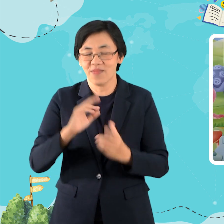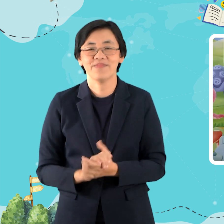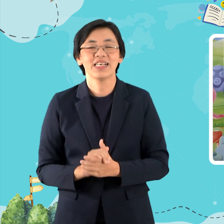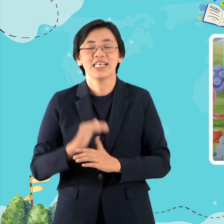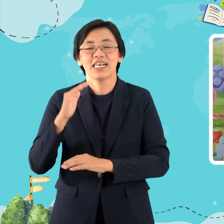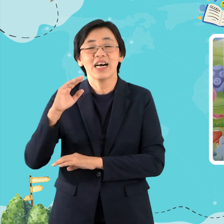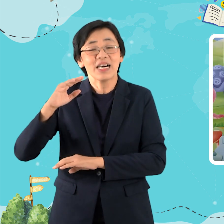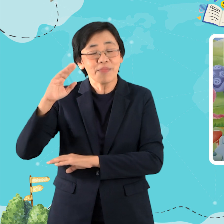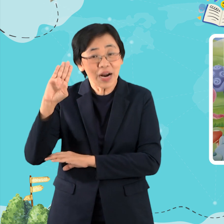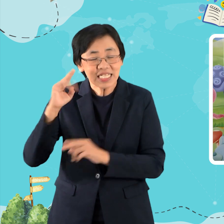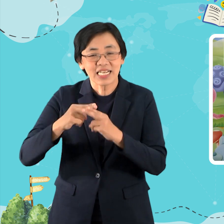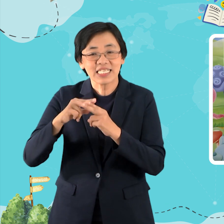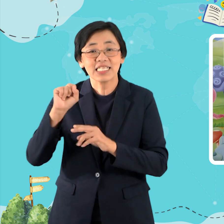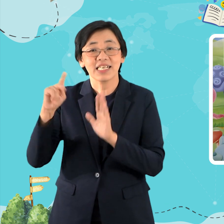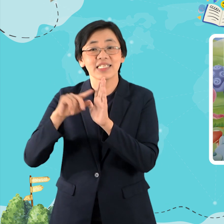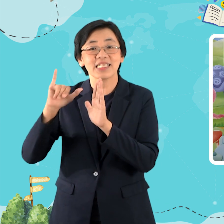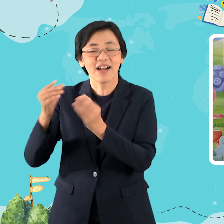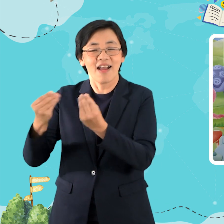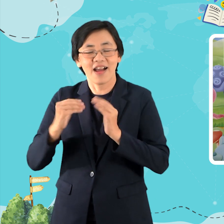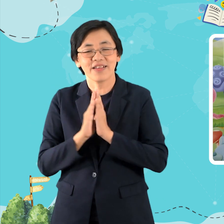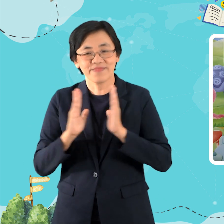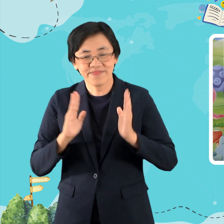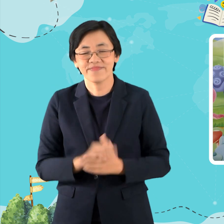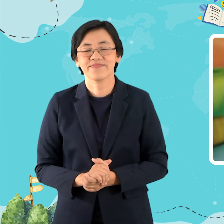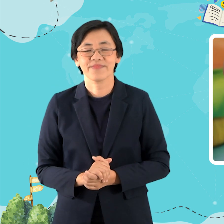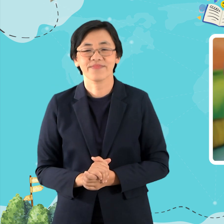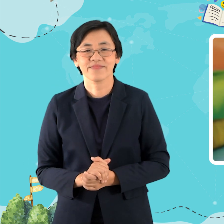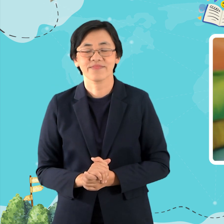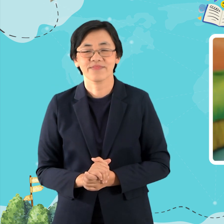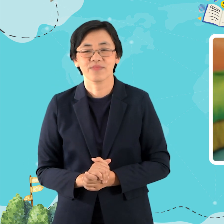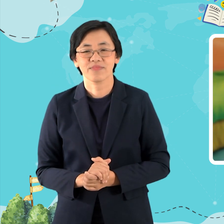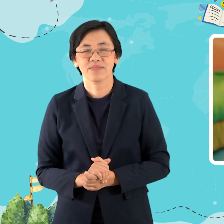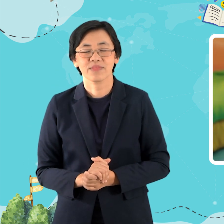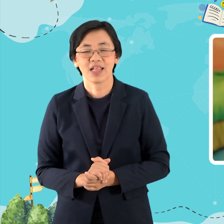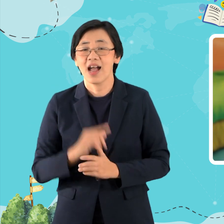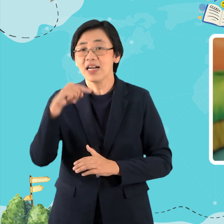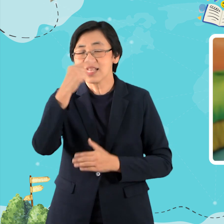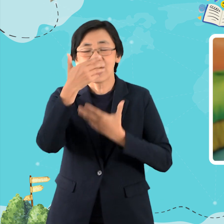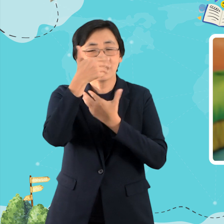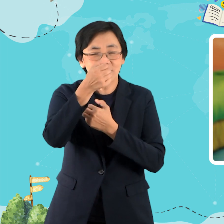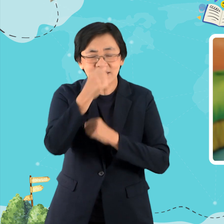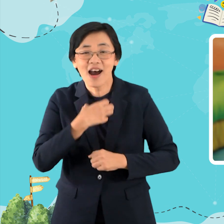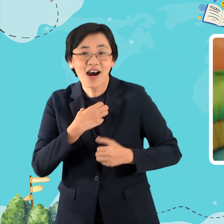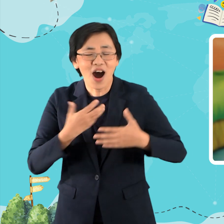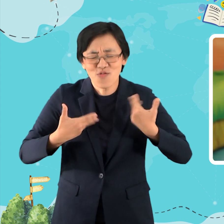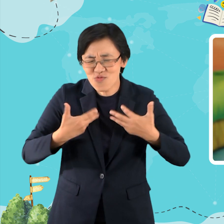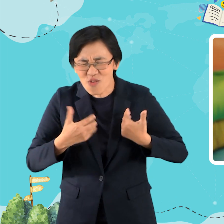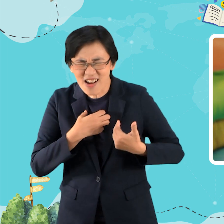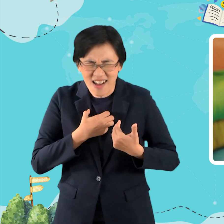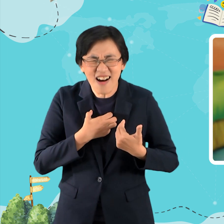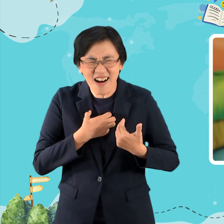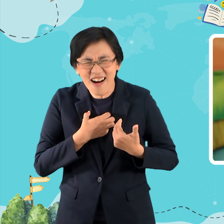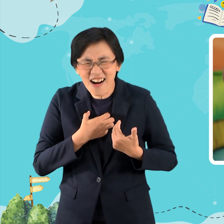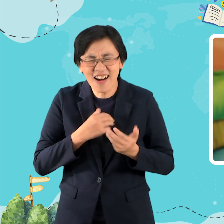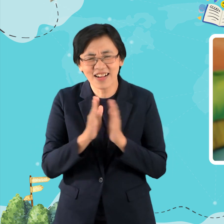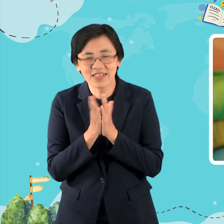ริษัทสกายบุ๊กจำกัดนะครับขอบคุณมากนะครับ แล้วน้องๆคนไหนนะจ๊ะที่สนใจอยากร่วมสนุกง่ายเนิก